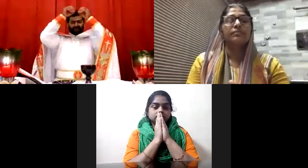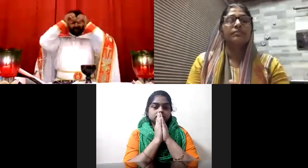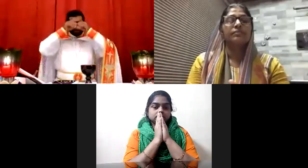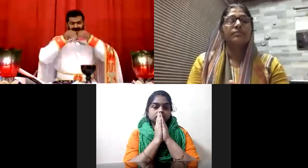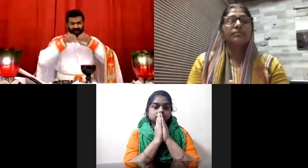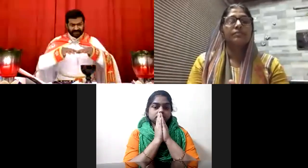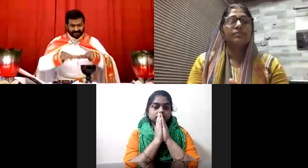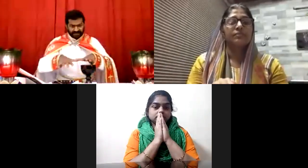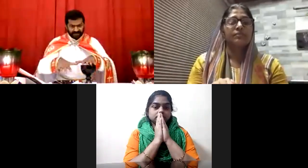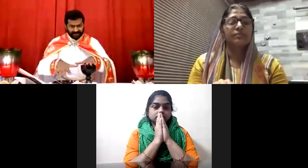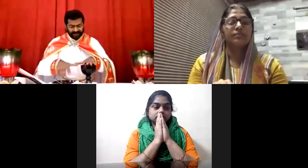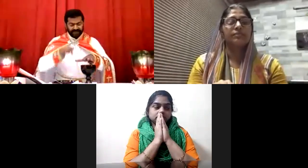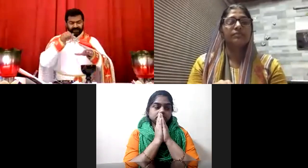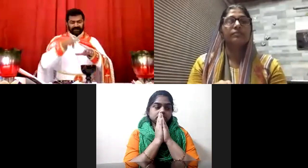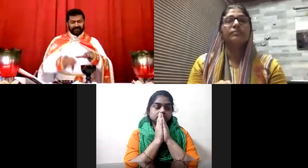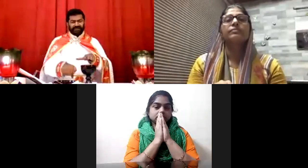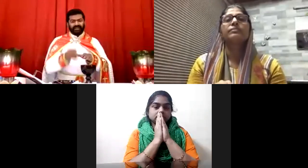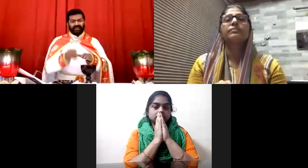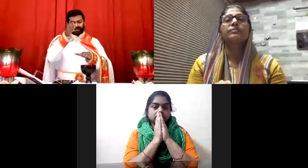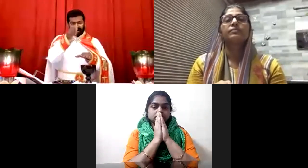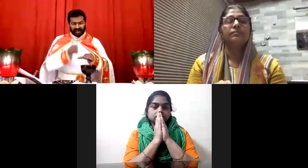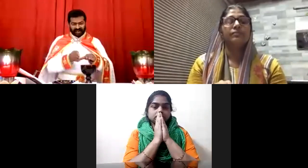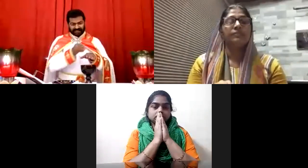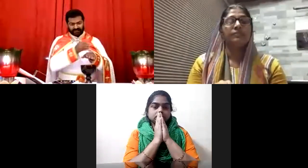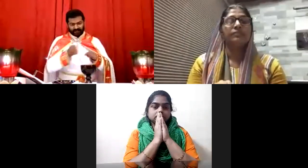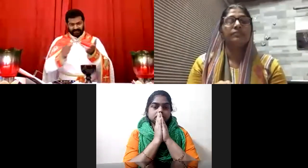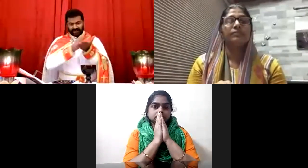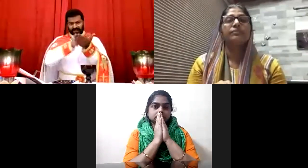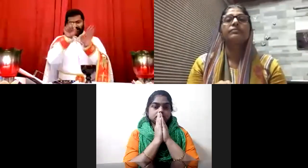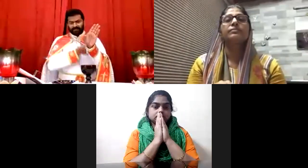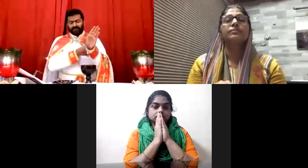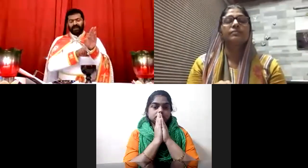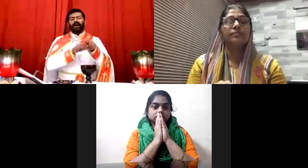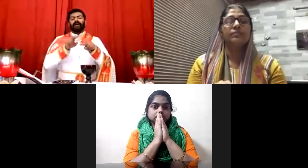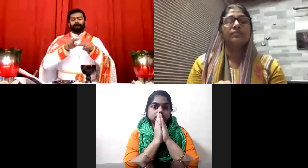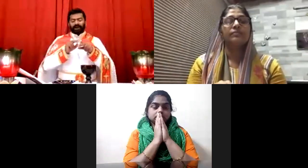അവിടുന്ന് ആവസിച്ച് ഇതിനെ ആശീർവദിക്കുകയും